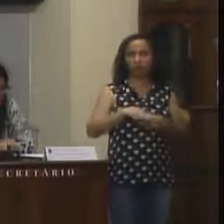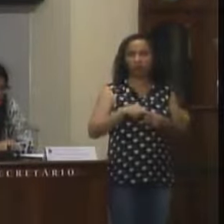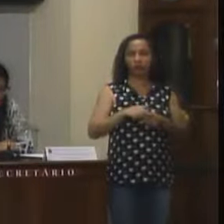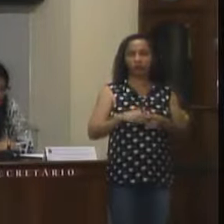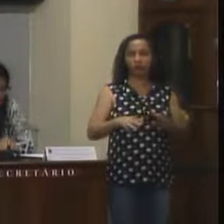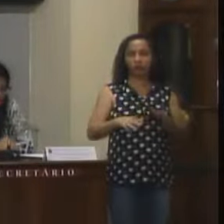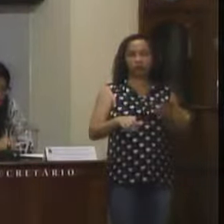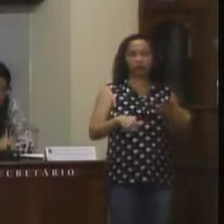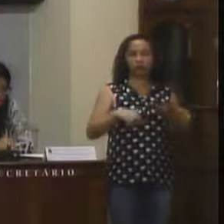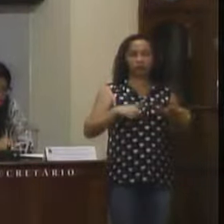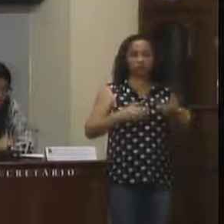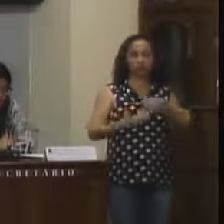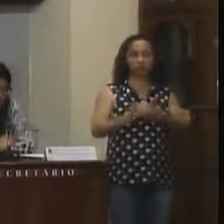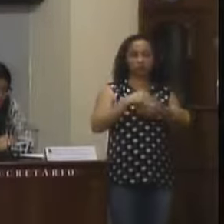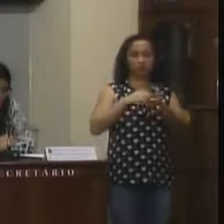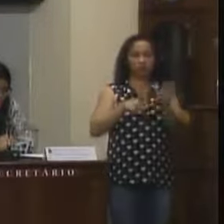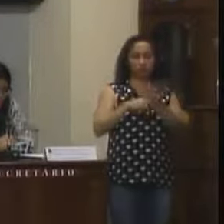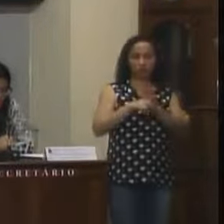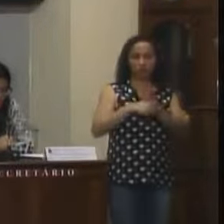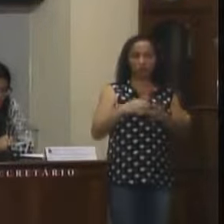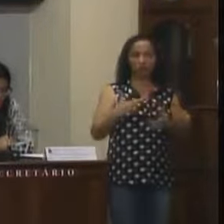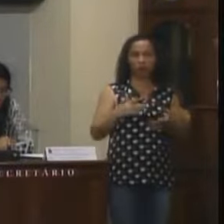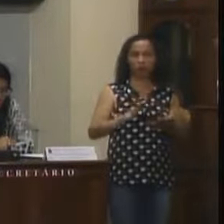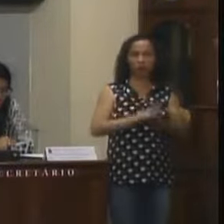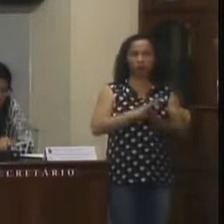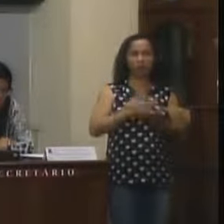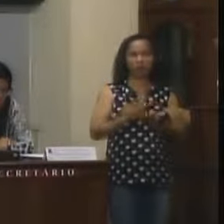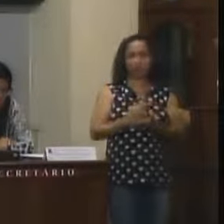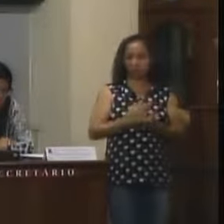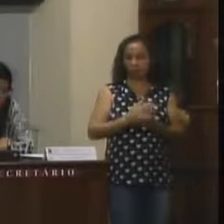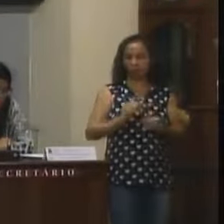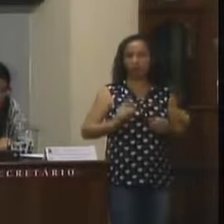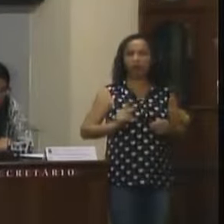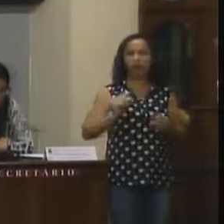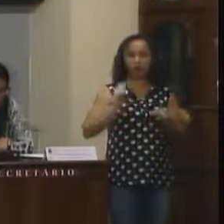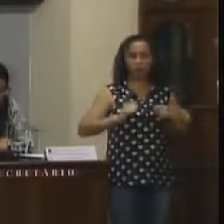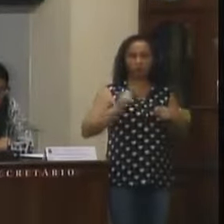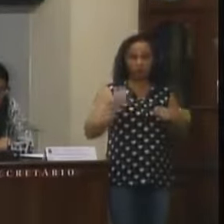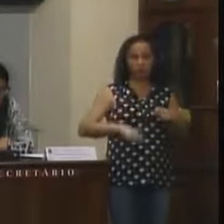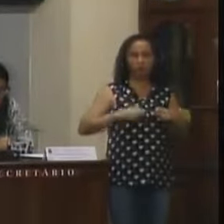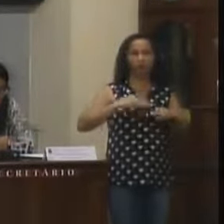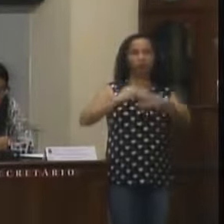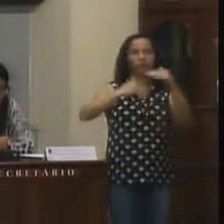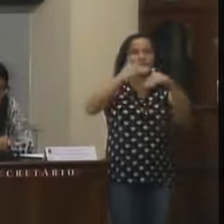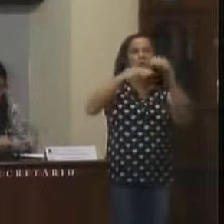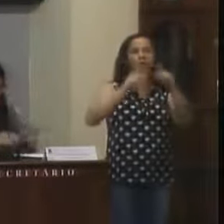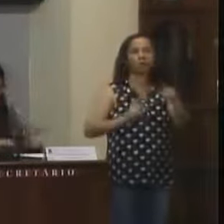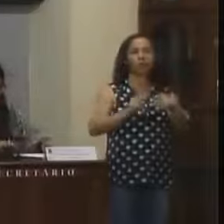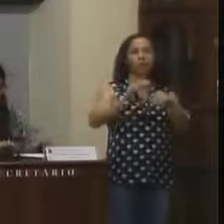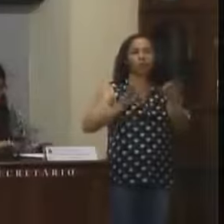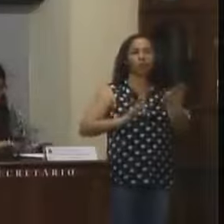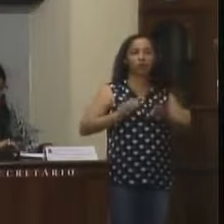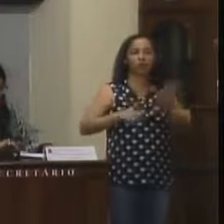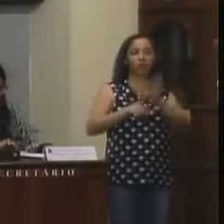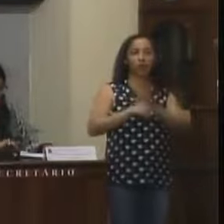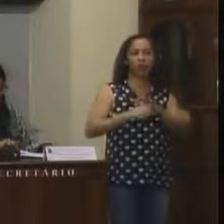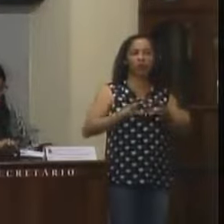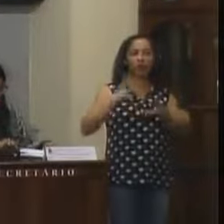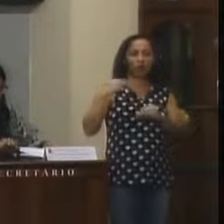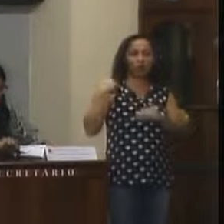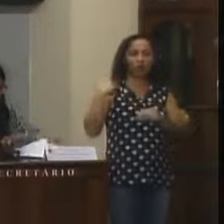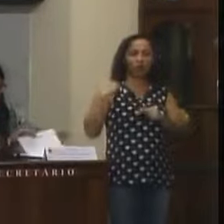mesmo é manifestamente constitucional, não apresentando nenhum vício de iniciativa, tendo seguido estritamente o rito procedimental, tendo nobre edil competência legislativa para ser